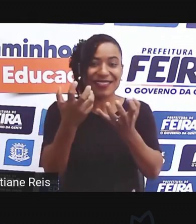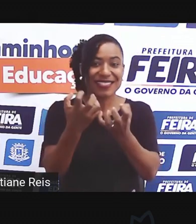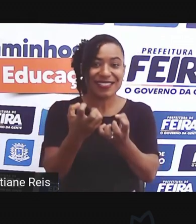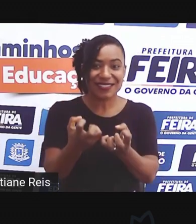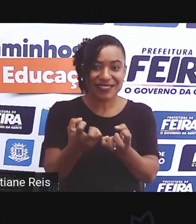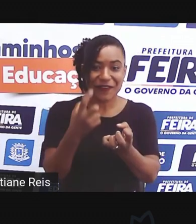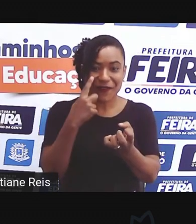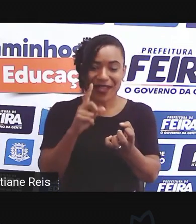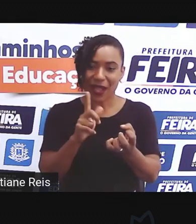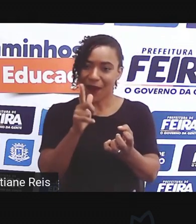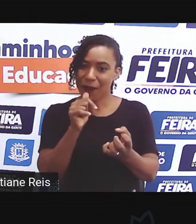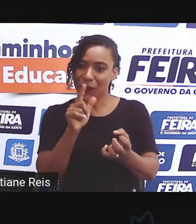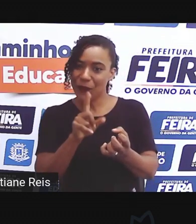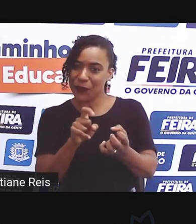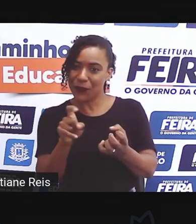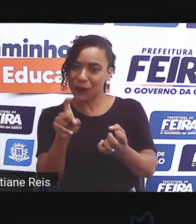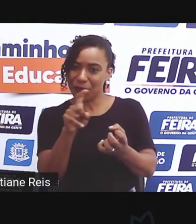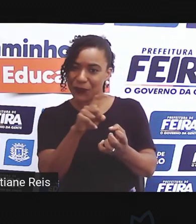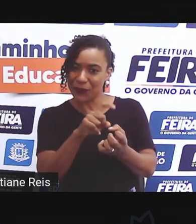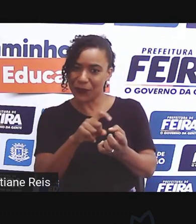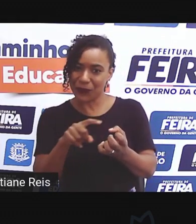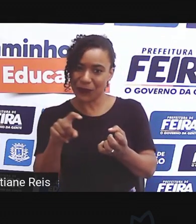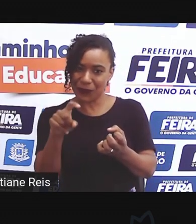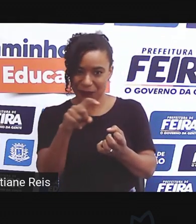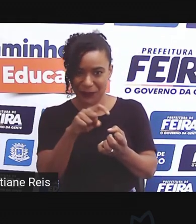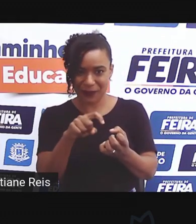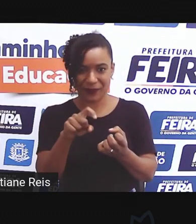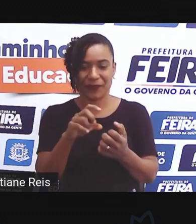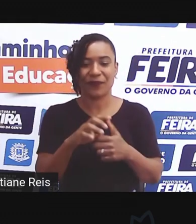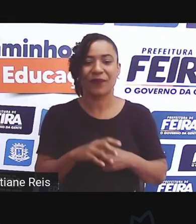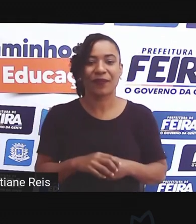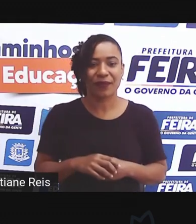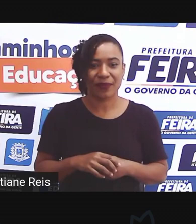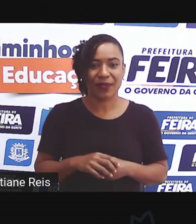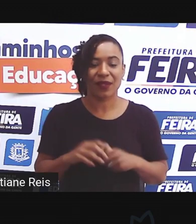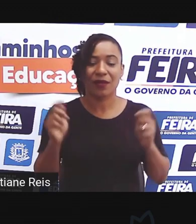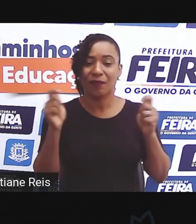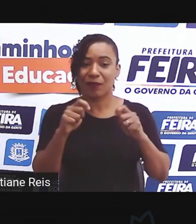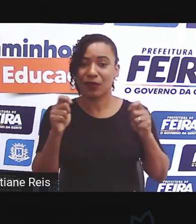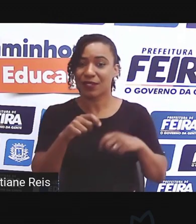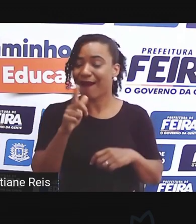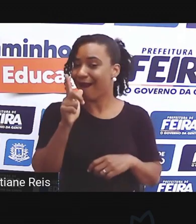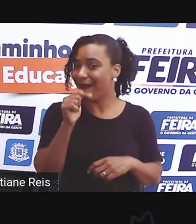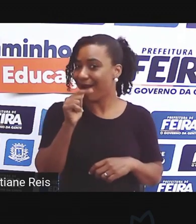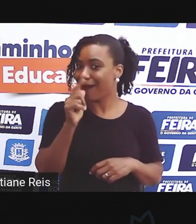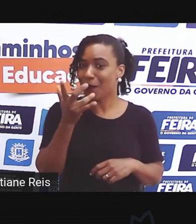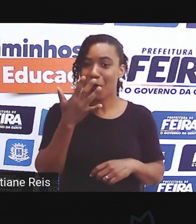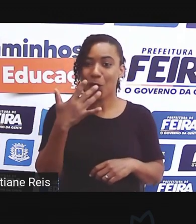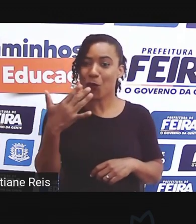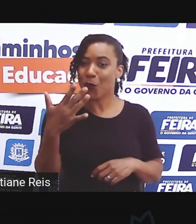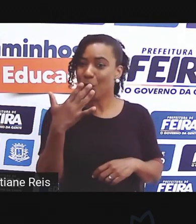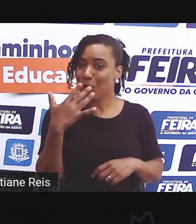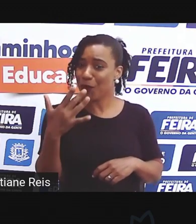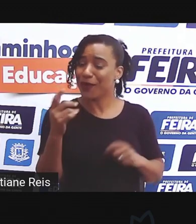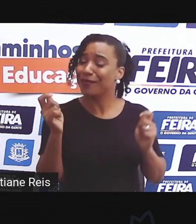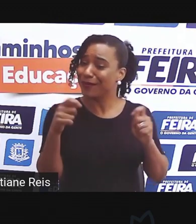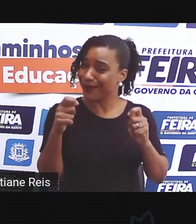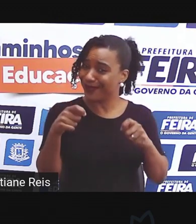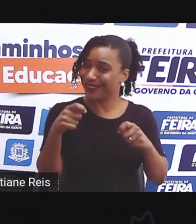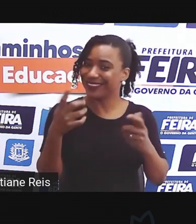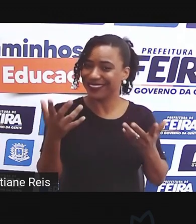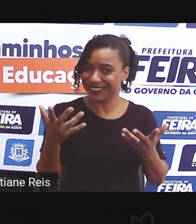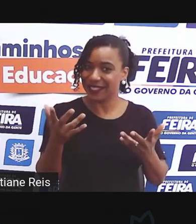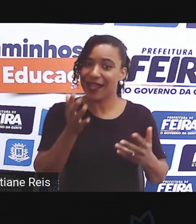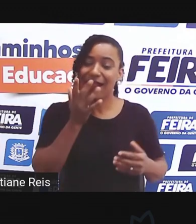fica? Que tal se a gente também tentar colocar cor na nossa água? Isso! Podemos colorir